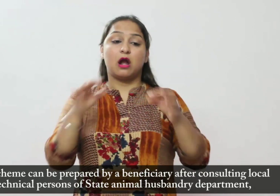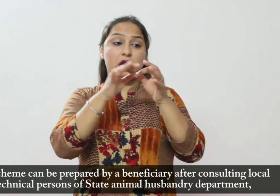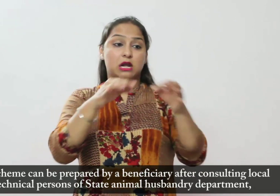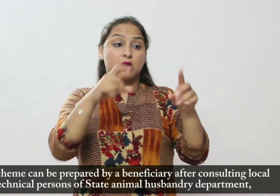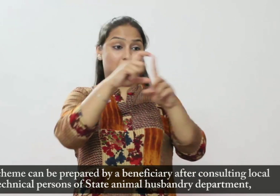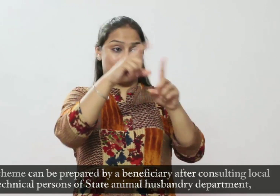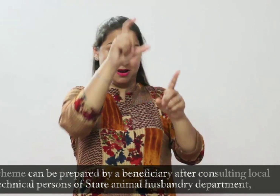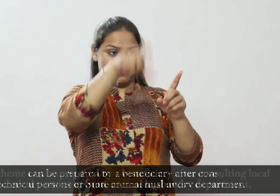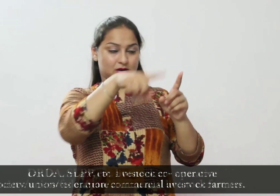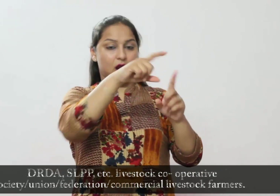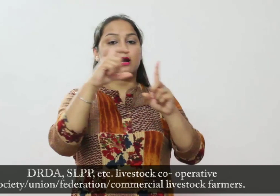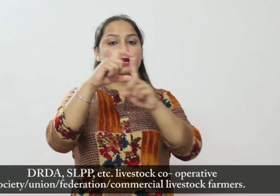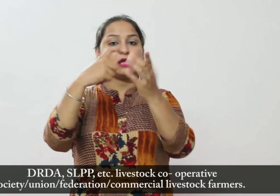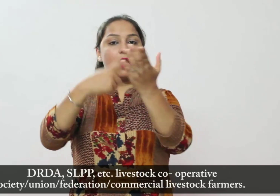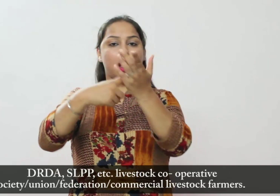योजना तैयार की जा सकती है।